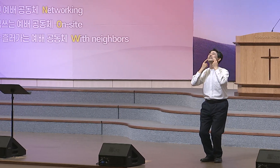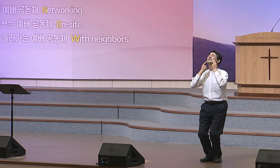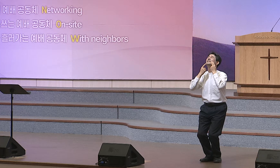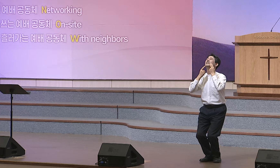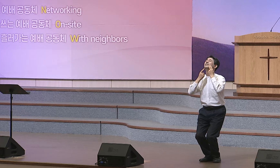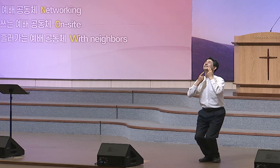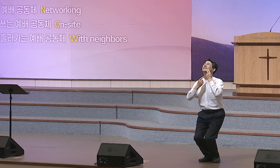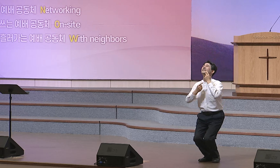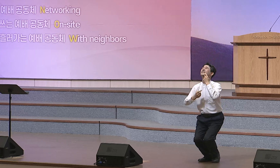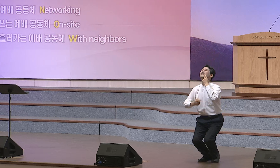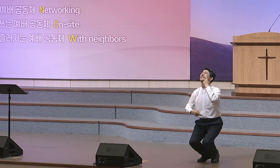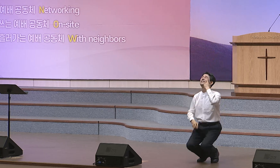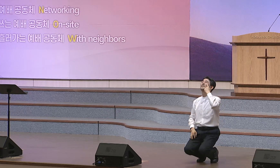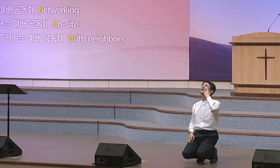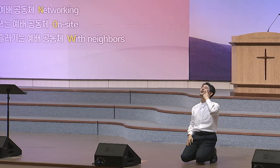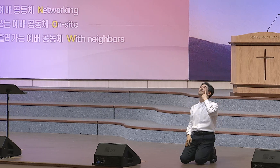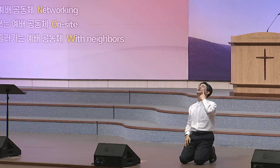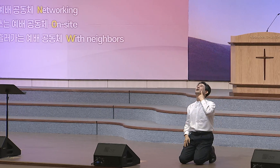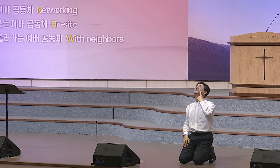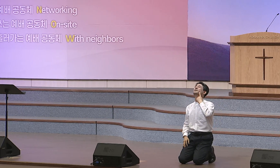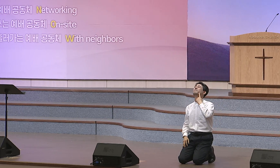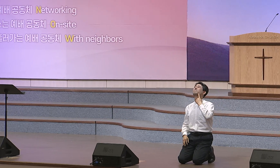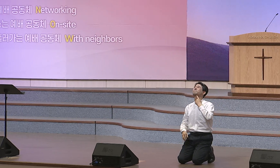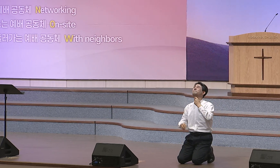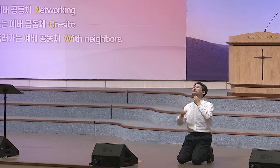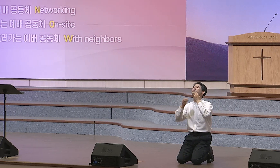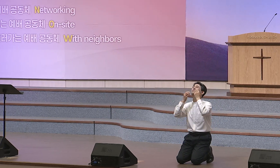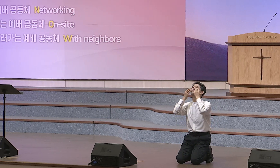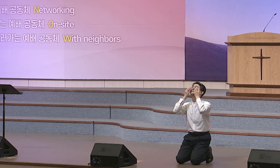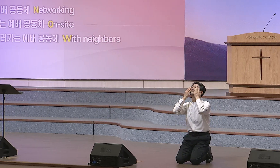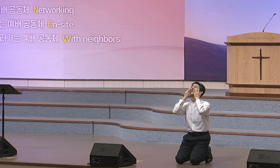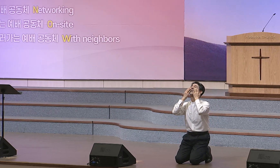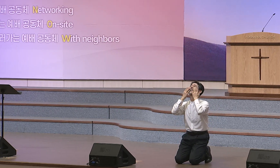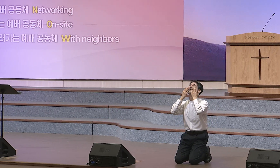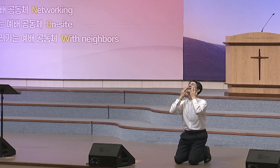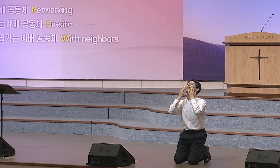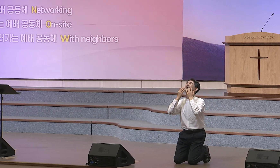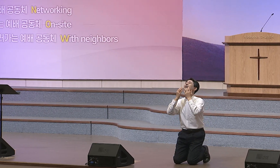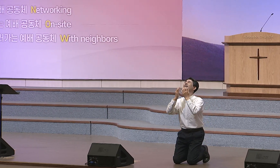눈물이 흐르고 흘러